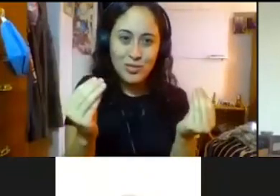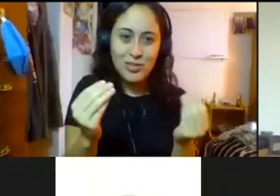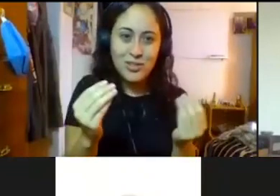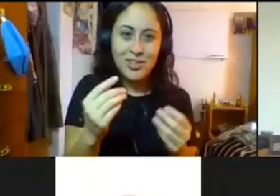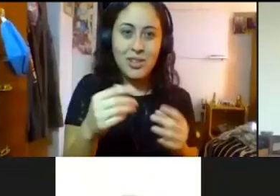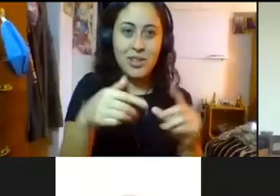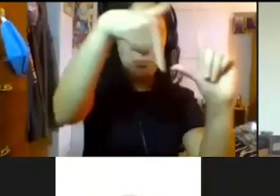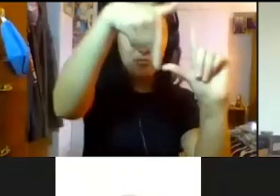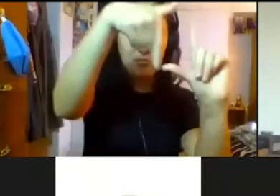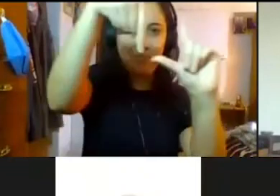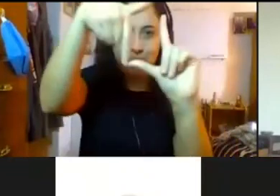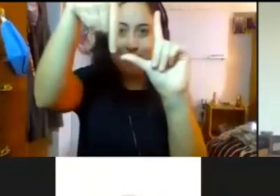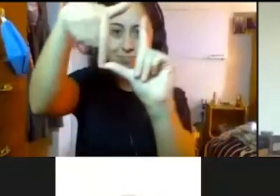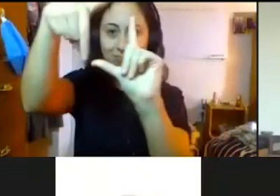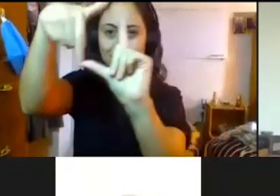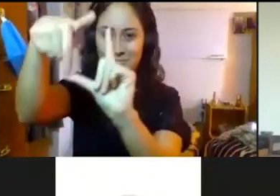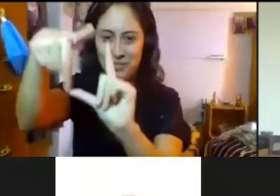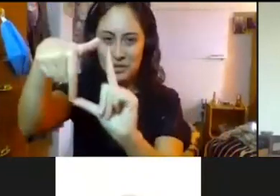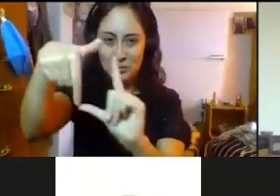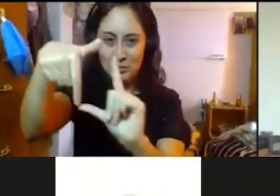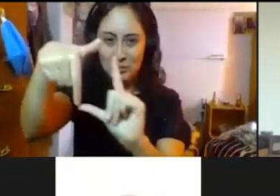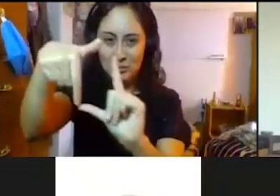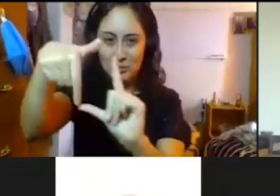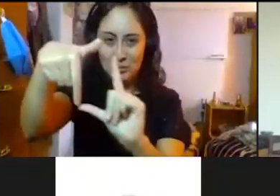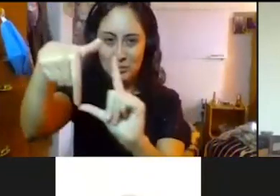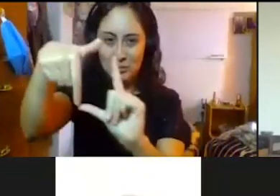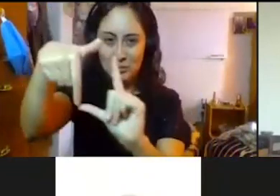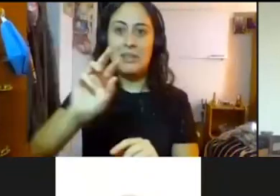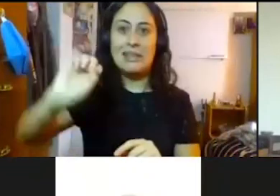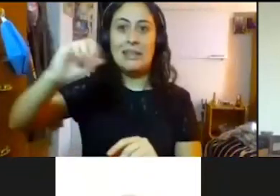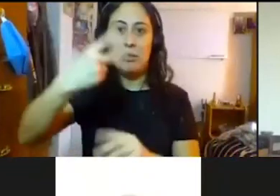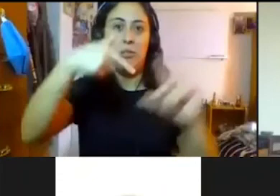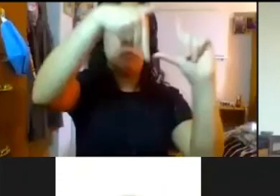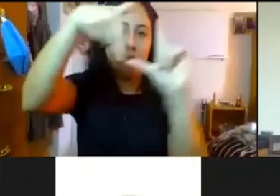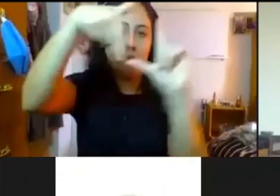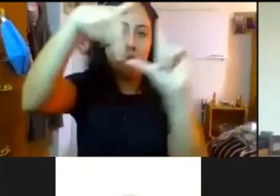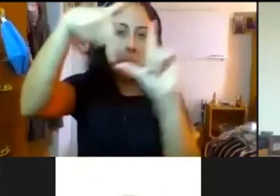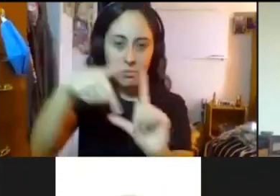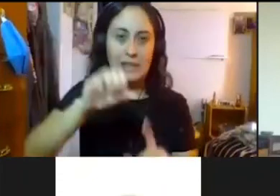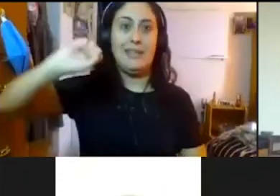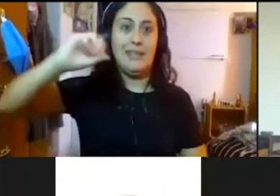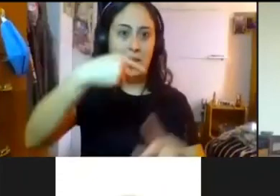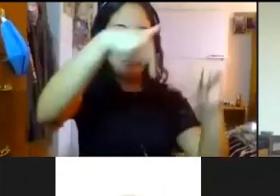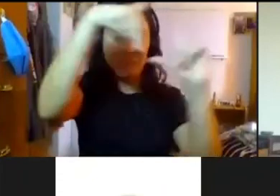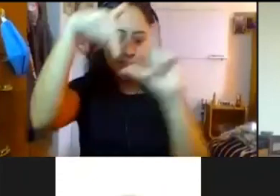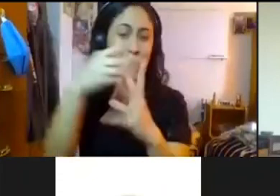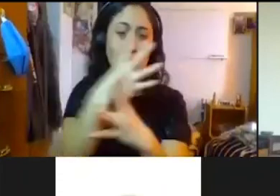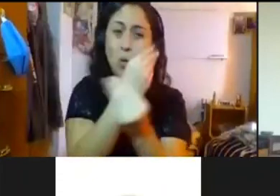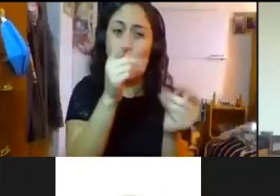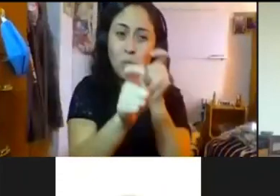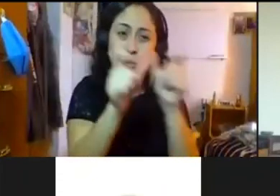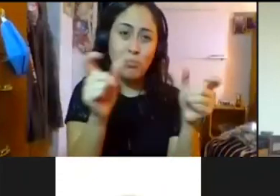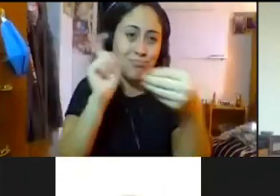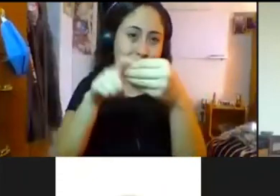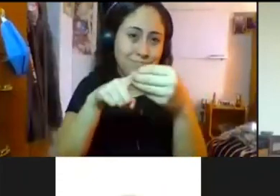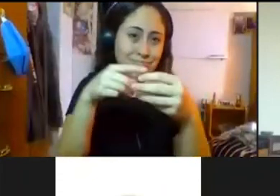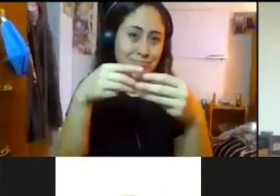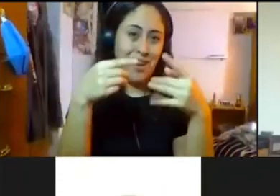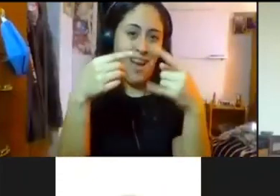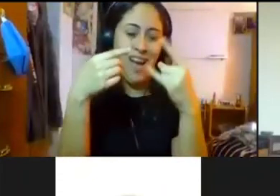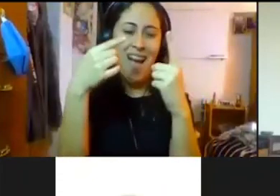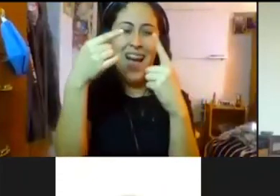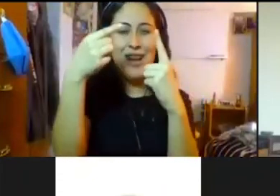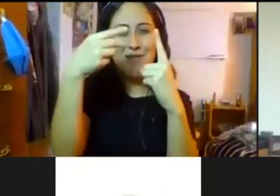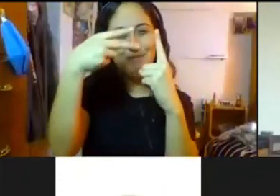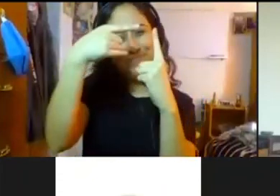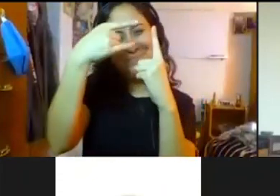con Anita y al final tengo a Nicole. No sé si todos tenemos las mismas páginas o no. ¿No? ¿O sí? No sé. No, ya. Entonces